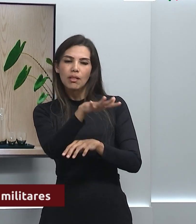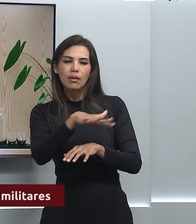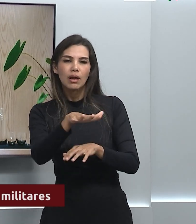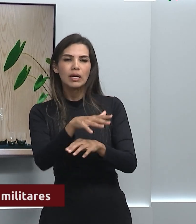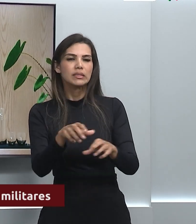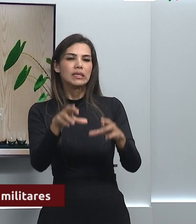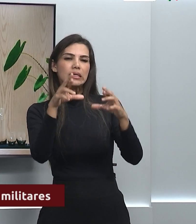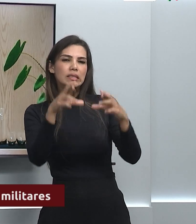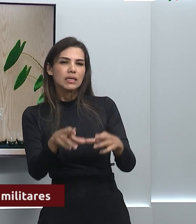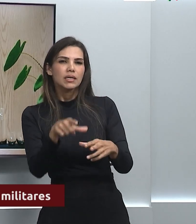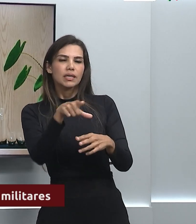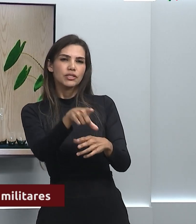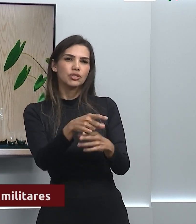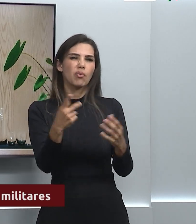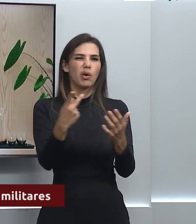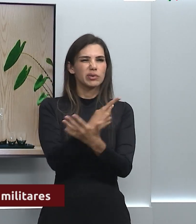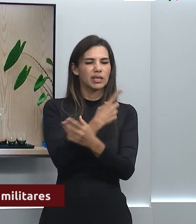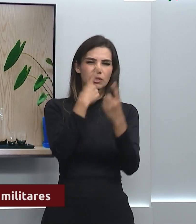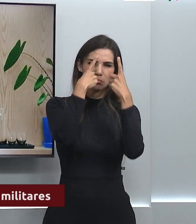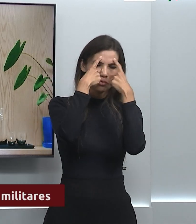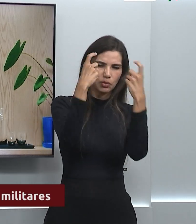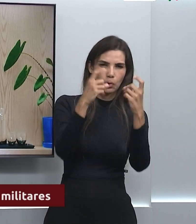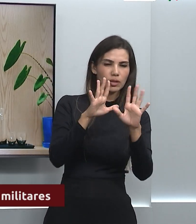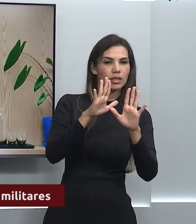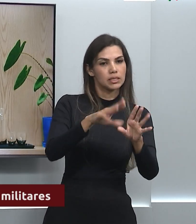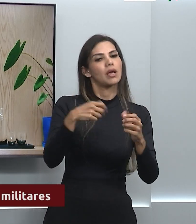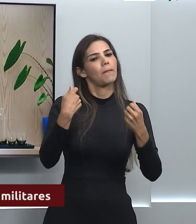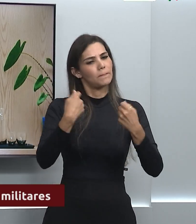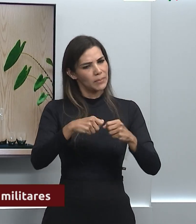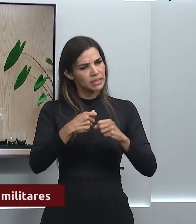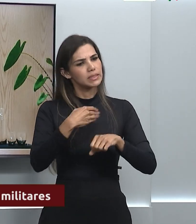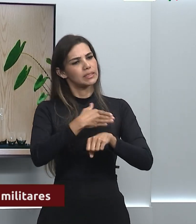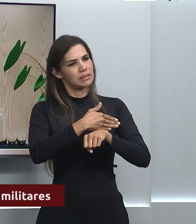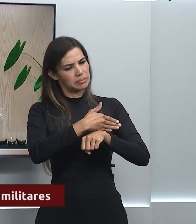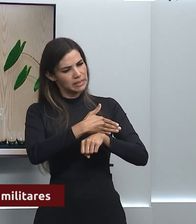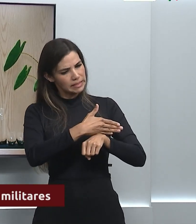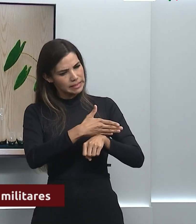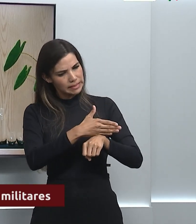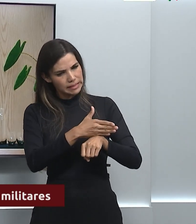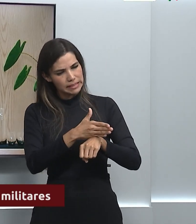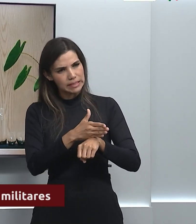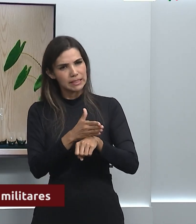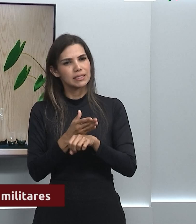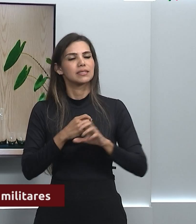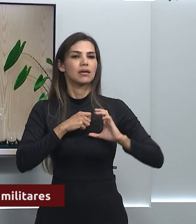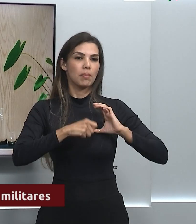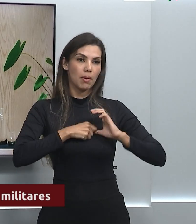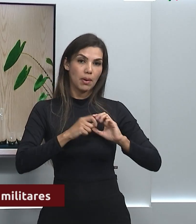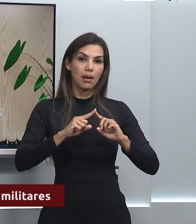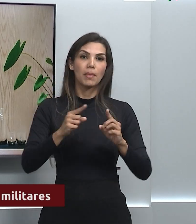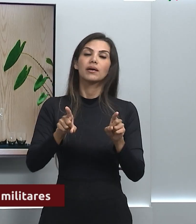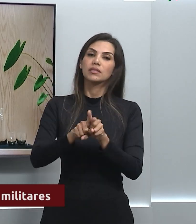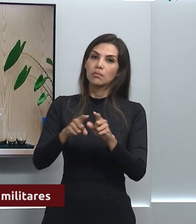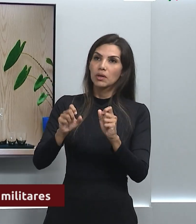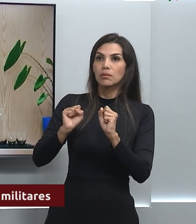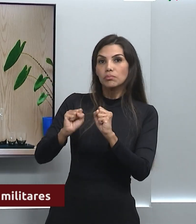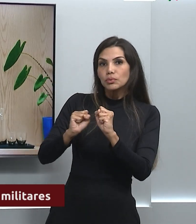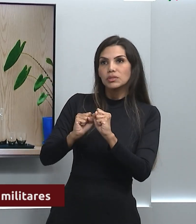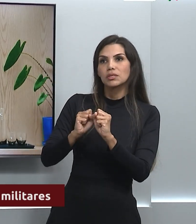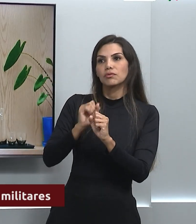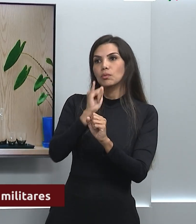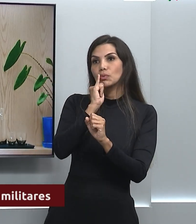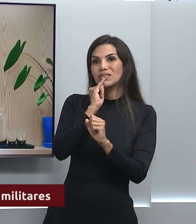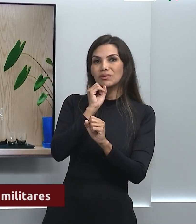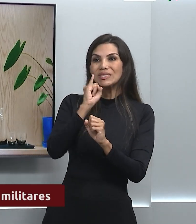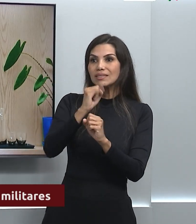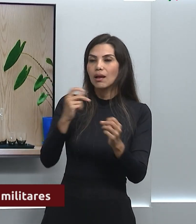daquela corporação, tenha uso constante. Mas também pode ser adotado um protocolo de emergência, que,